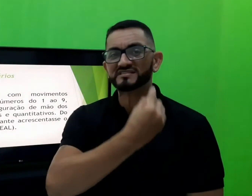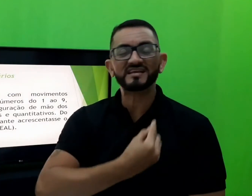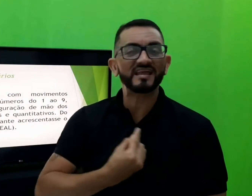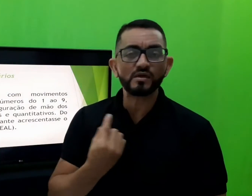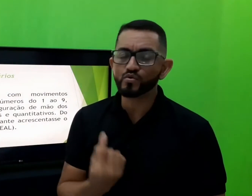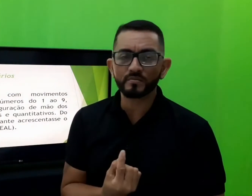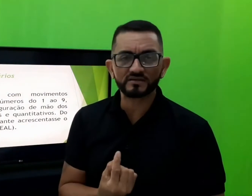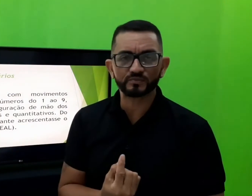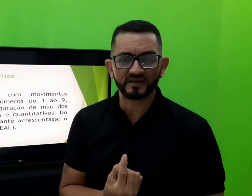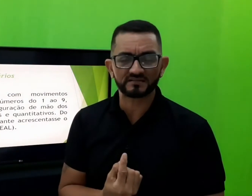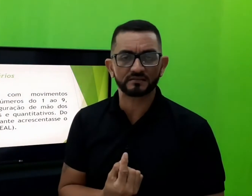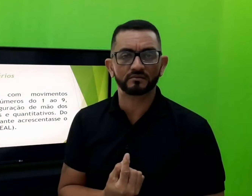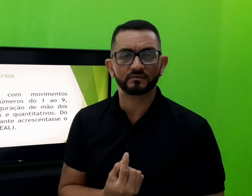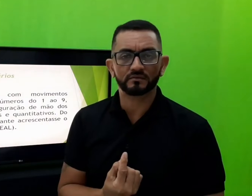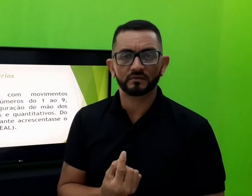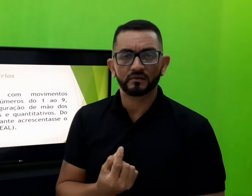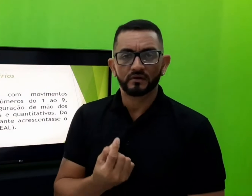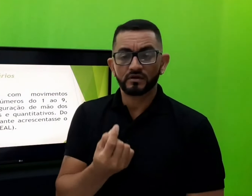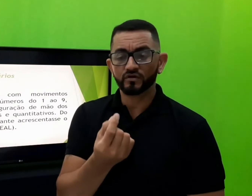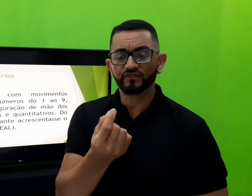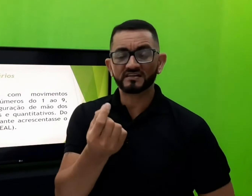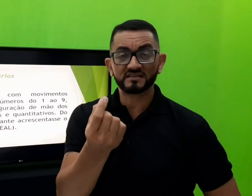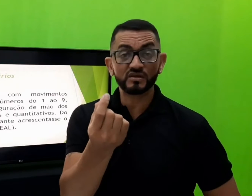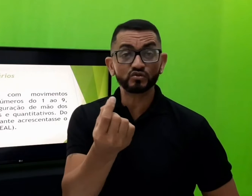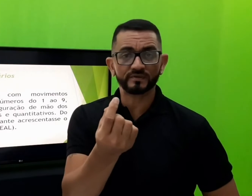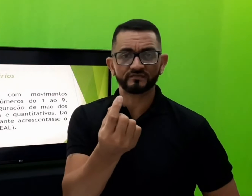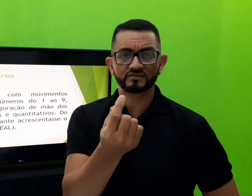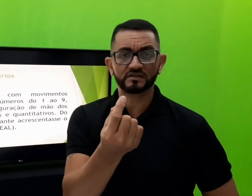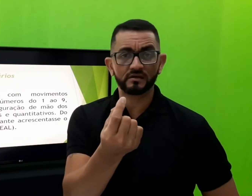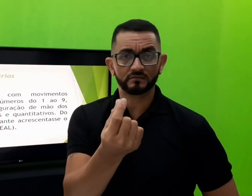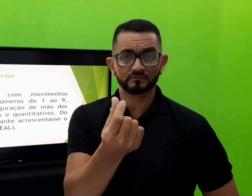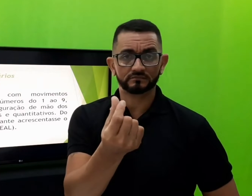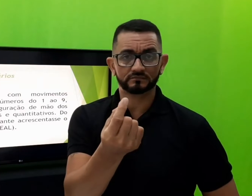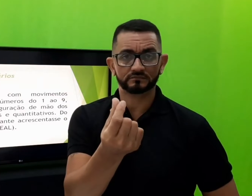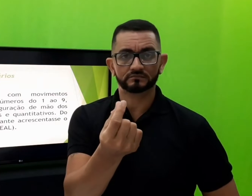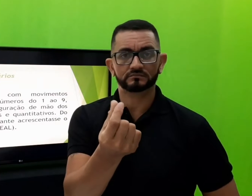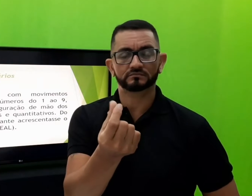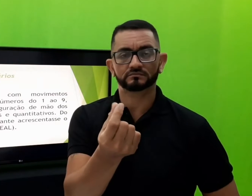sem nenhuma expressão. E eu fazer isso para você,